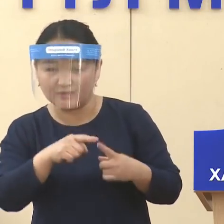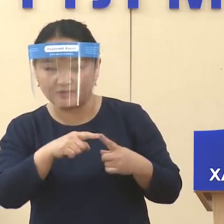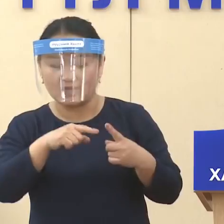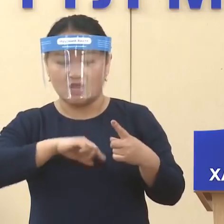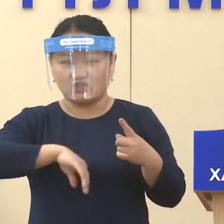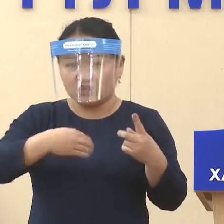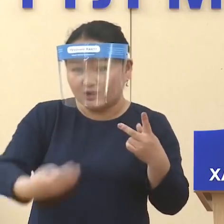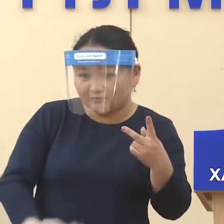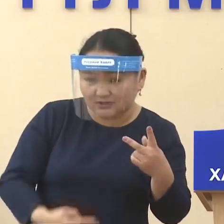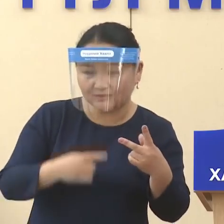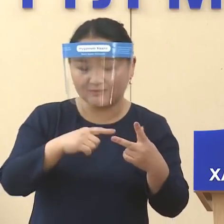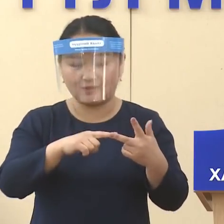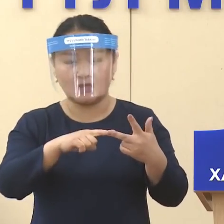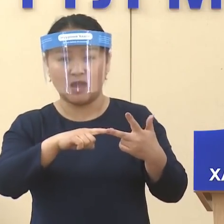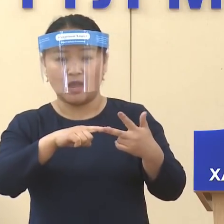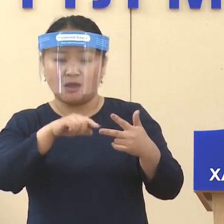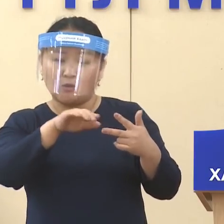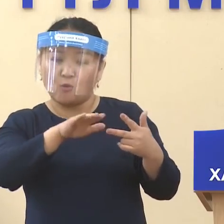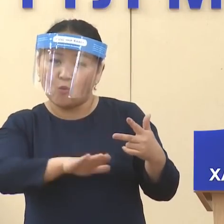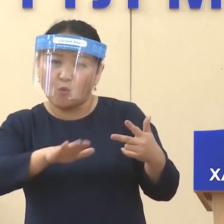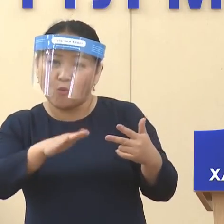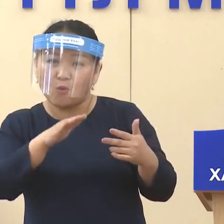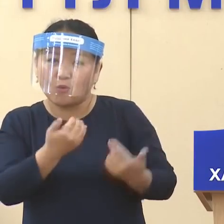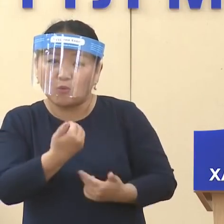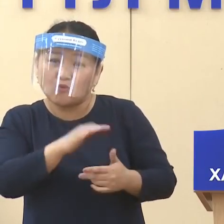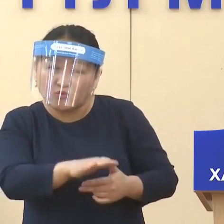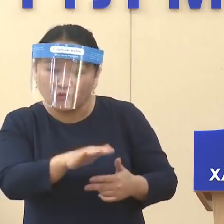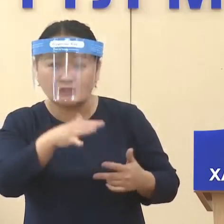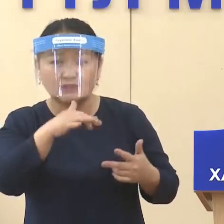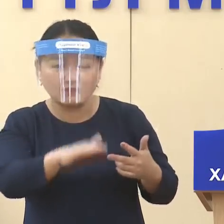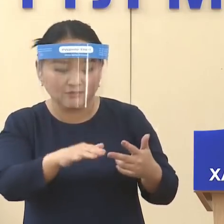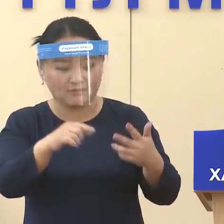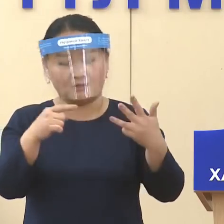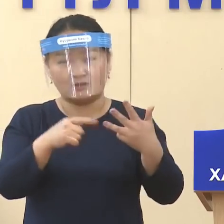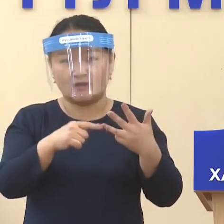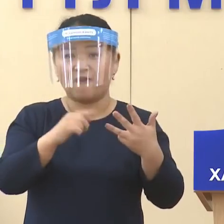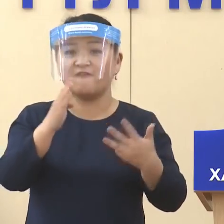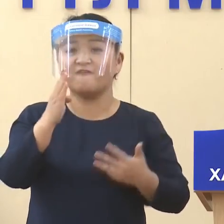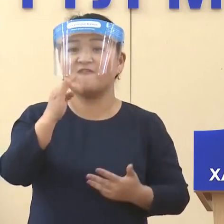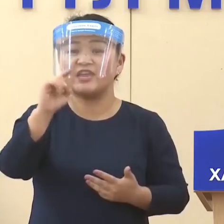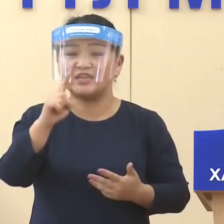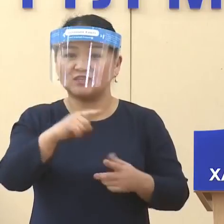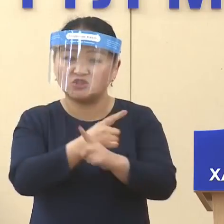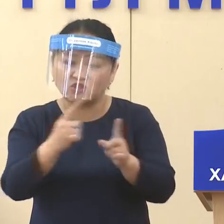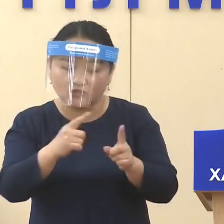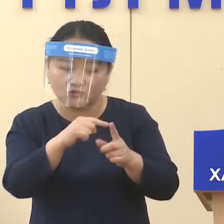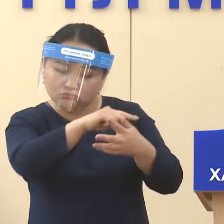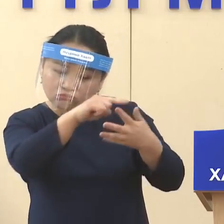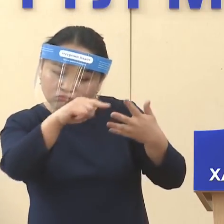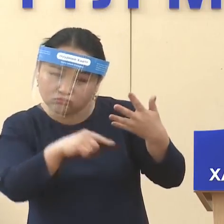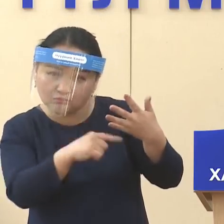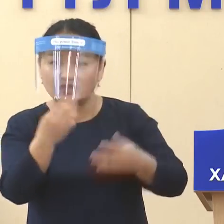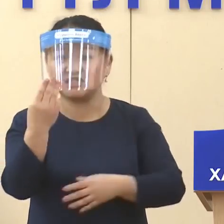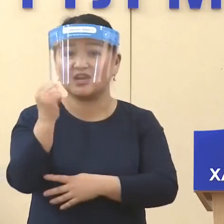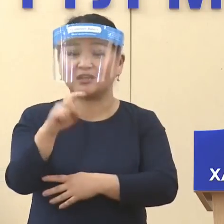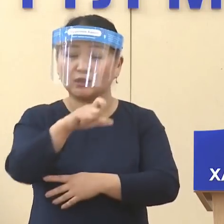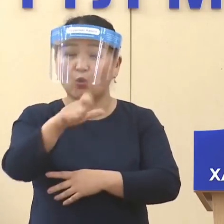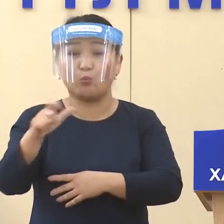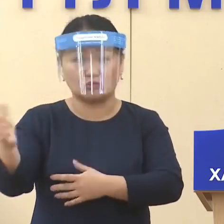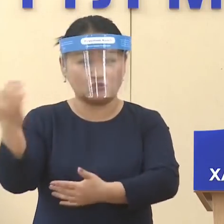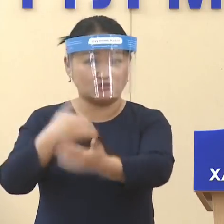гэрүүл, за гэрийн одоо ар гэрийн гачигдл, бизнес одоо жирчлэлтэй зэрэг ийм одоо хүмүүс ирсэн байгаа. За